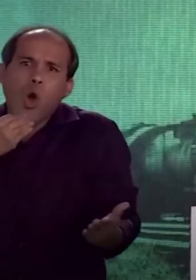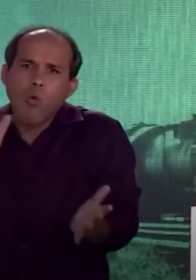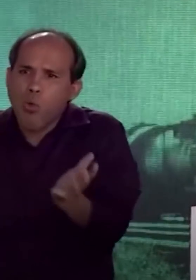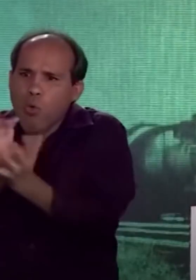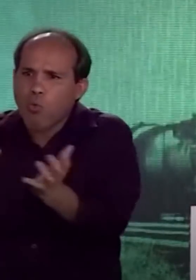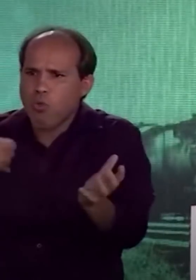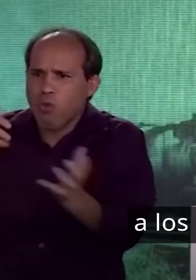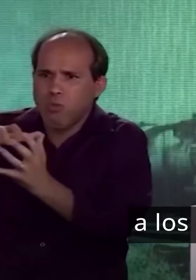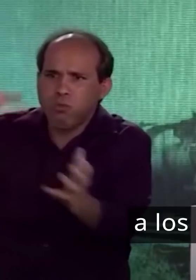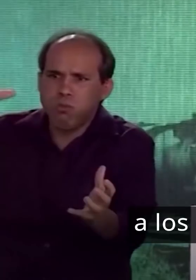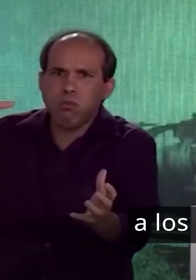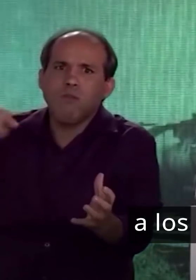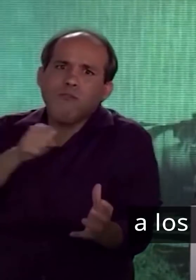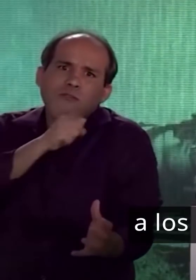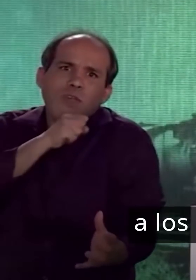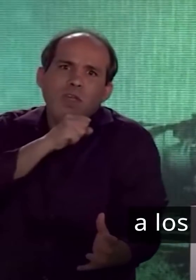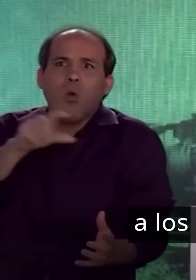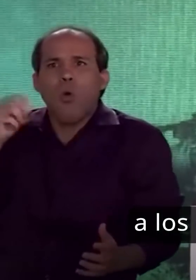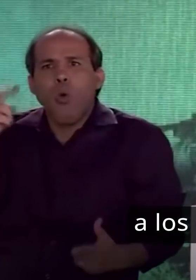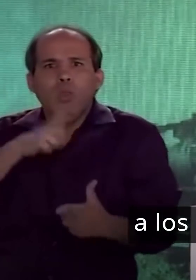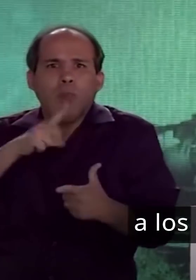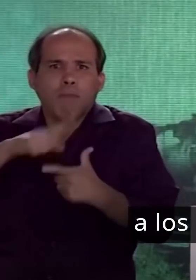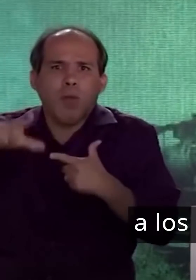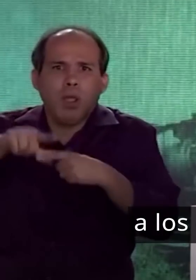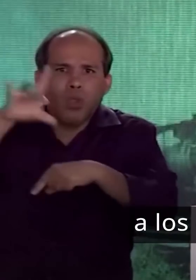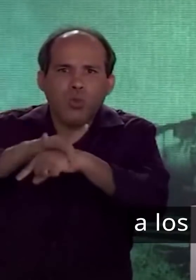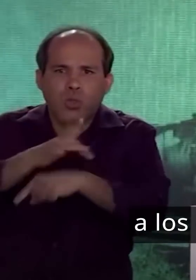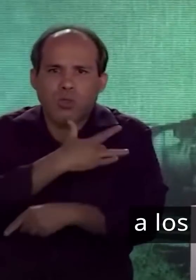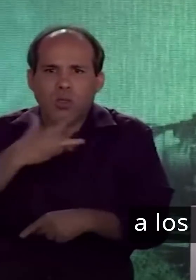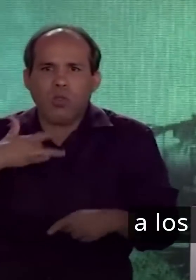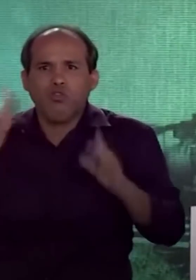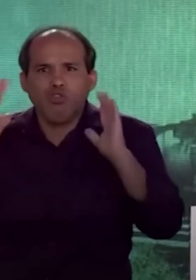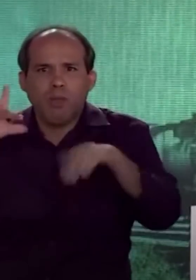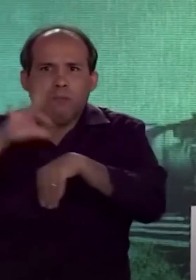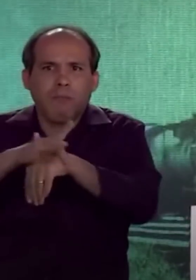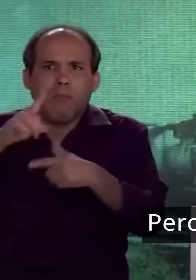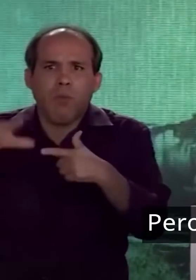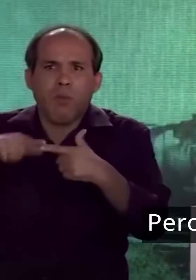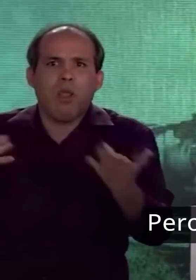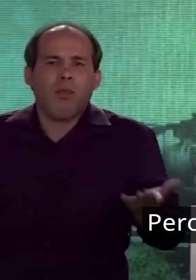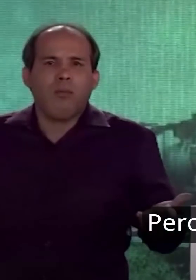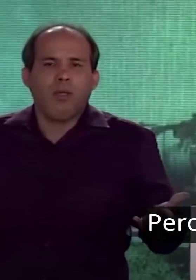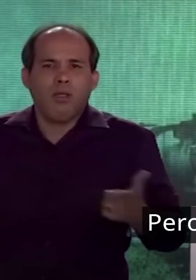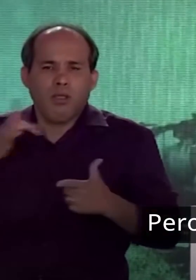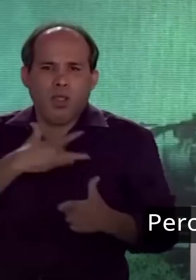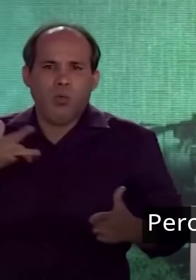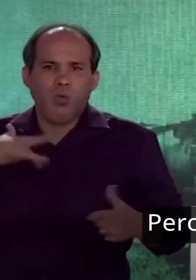idosos. Aqueles que têm doenças, comorbidades, mas